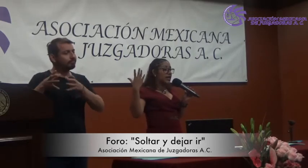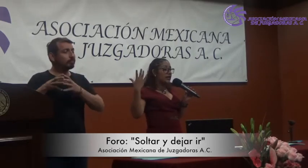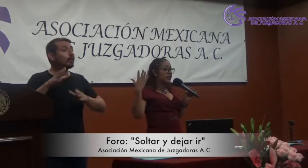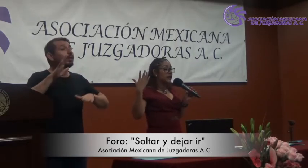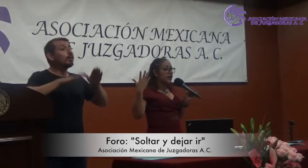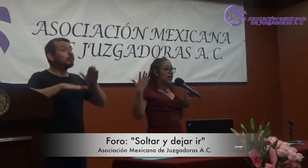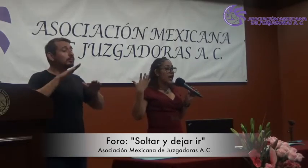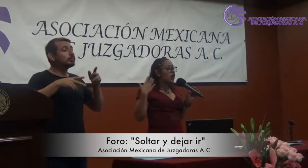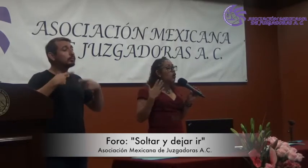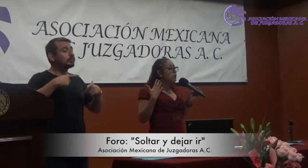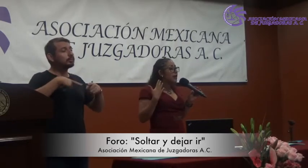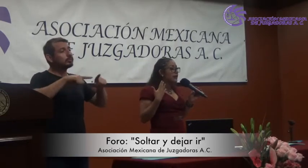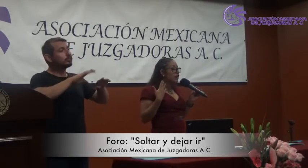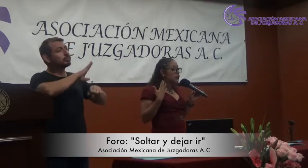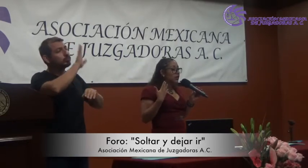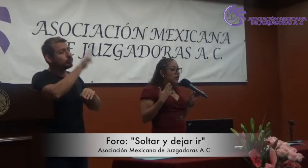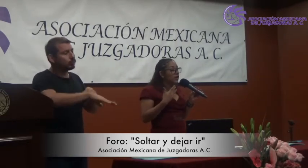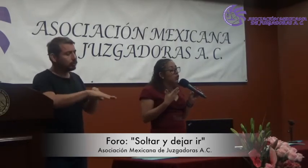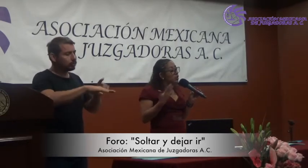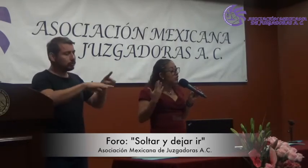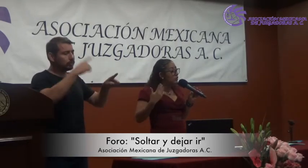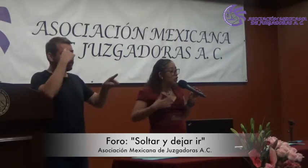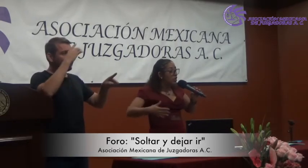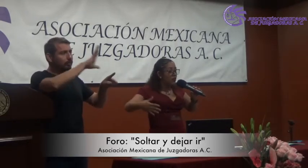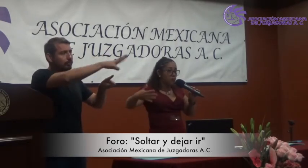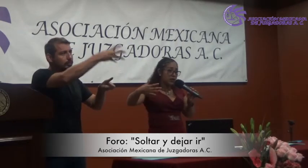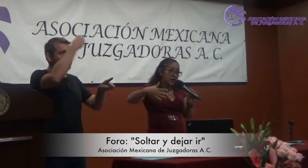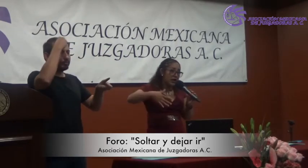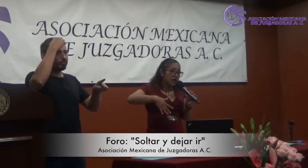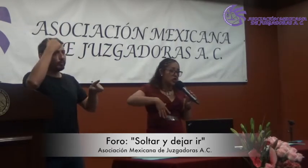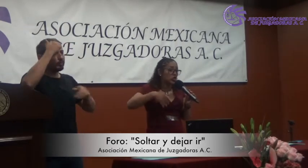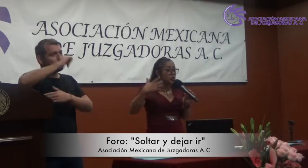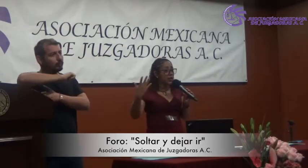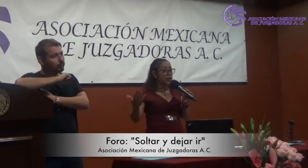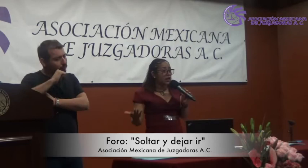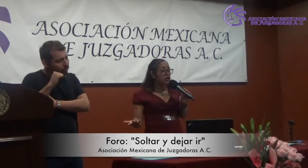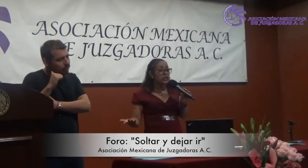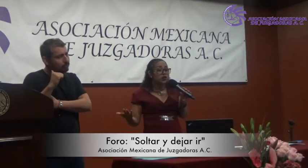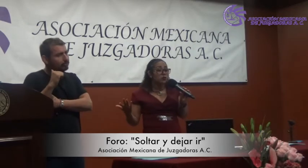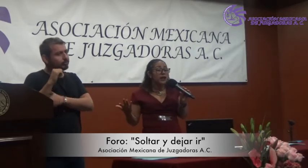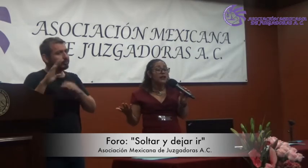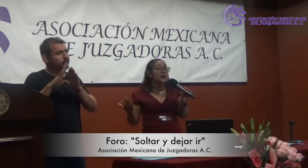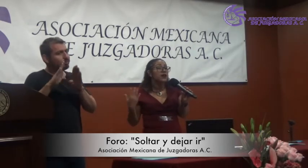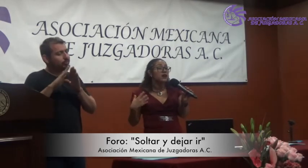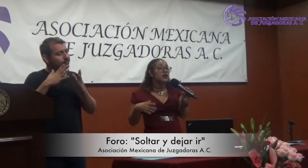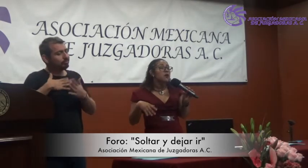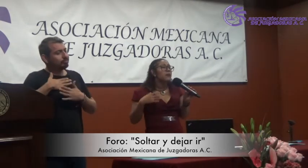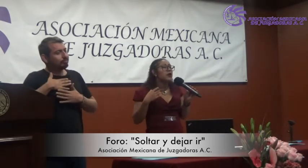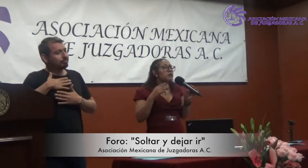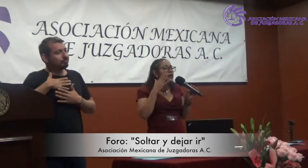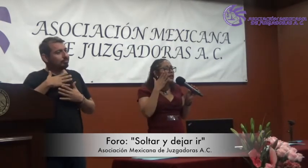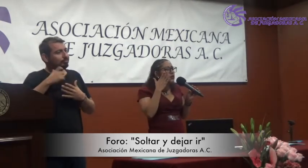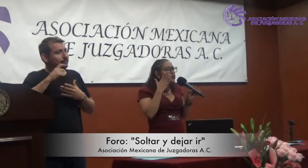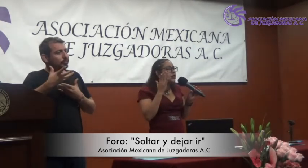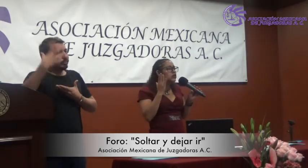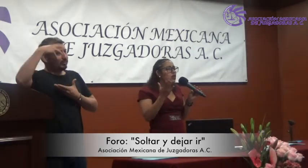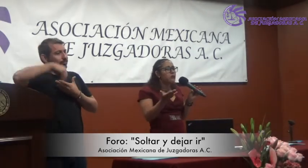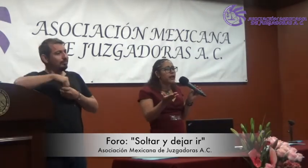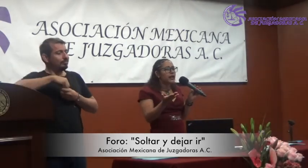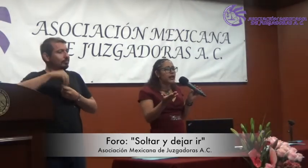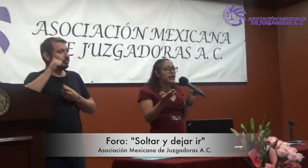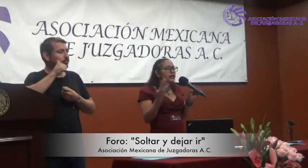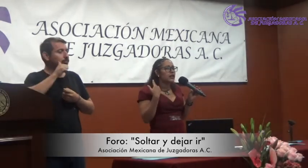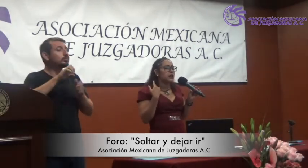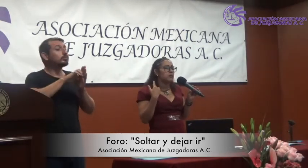y se quedan acompañados, se quedan con el resto de la familia que los cobija, que los acompaña. Pero imaginen ustedes